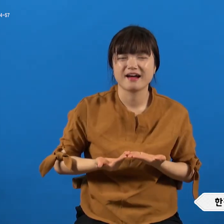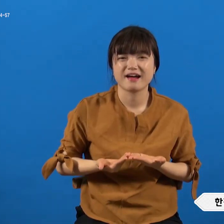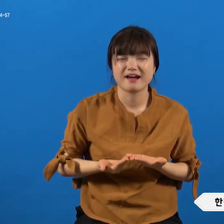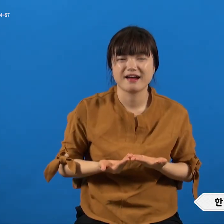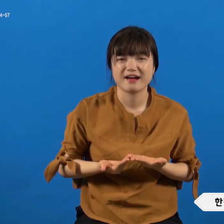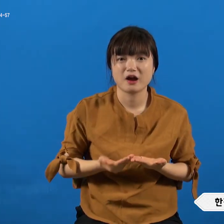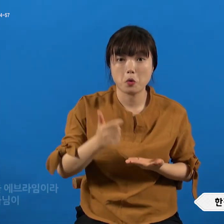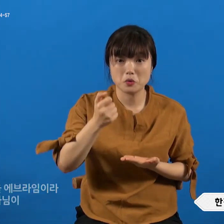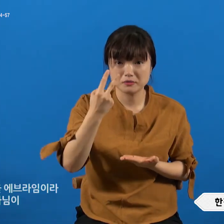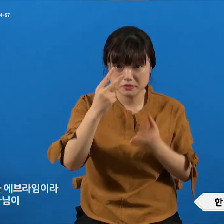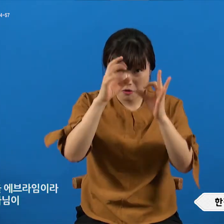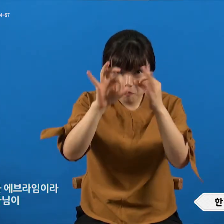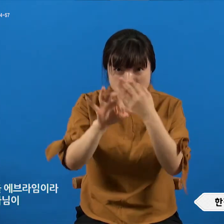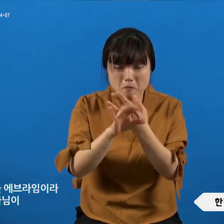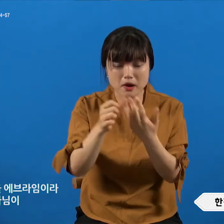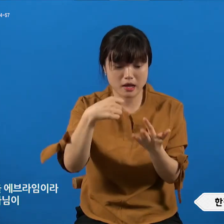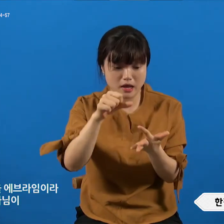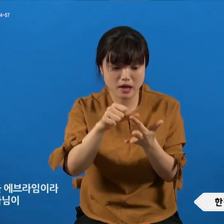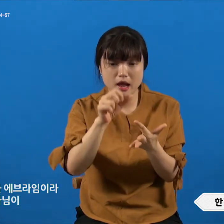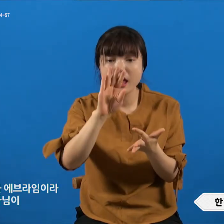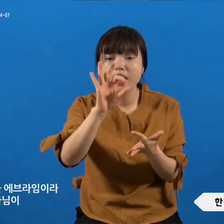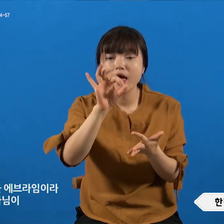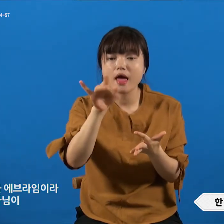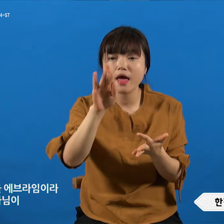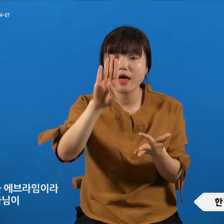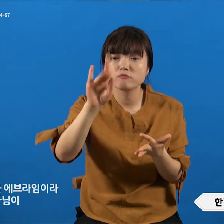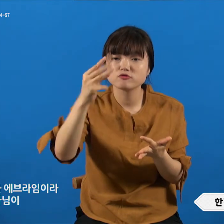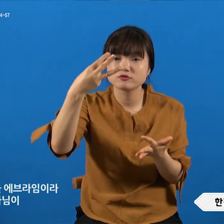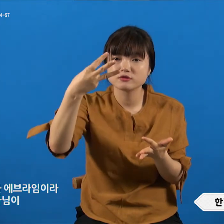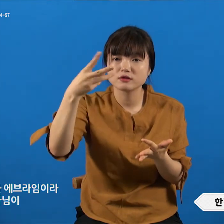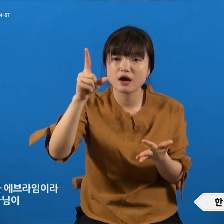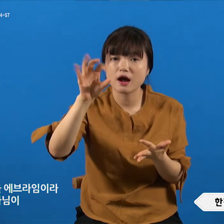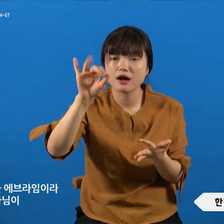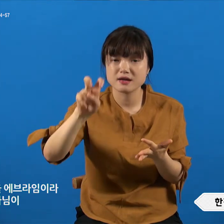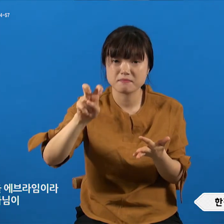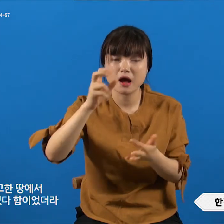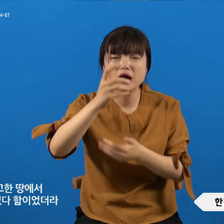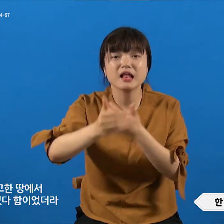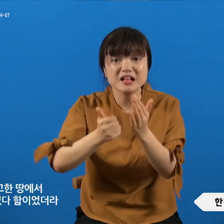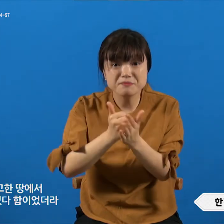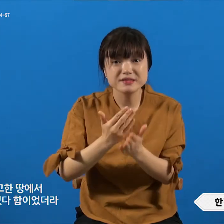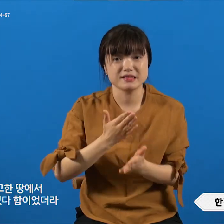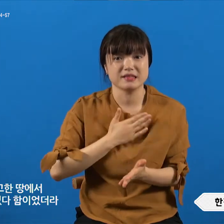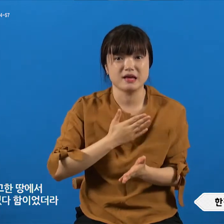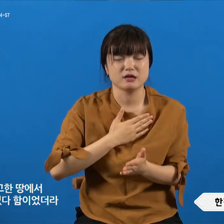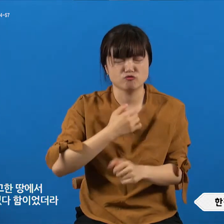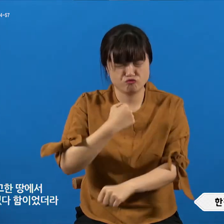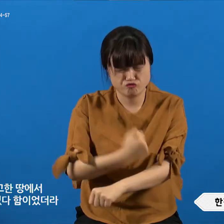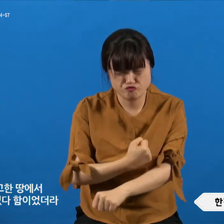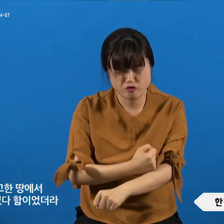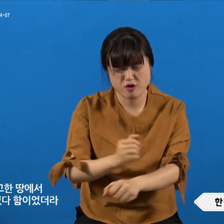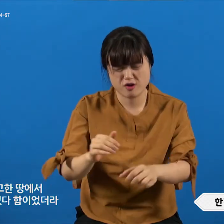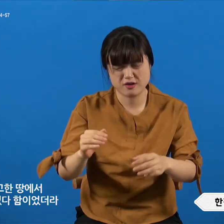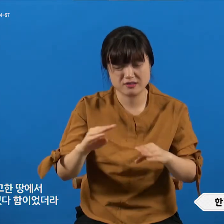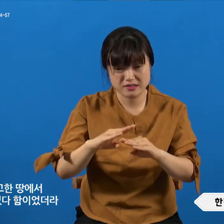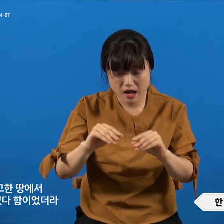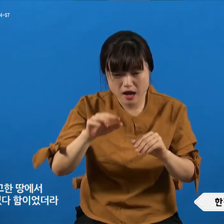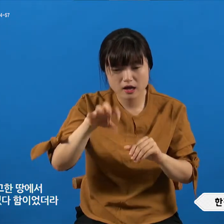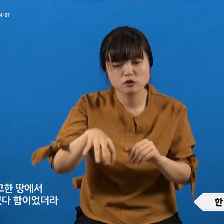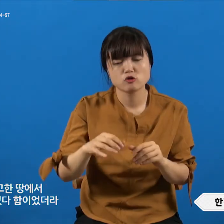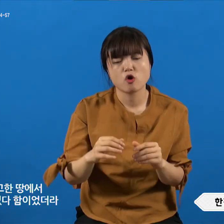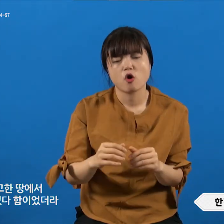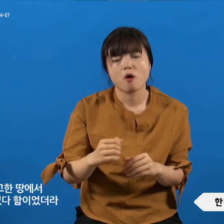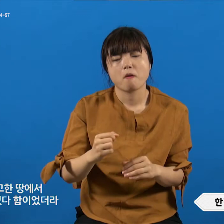하나님입니다. 52절에도 차남의 이름을 에브라임이라 하였으니 하나님이 나를 내가 수고한 땅에서 번성하게